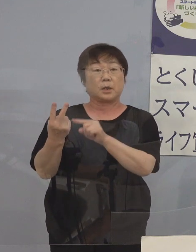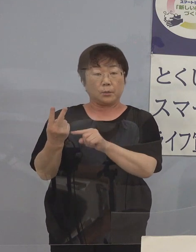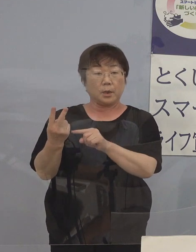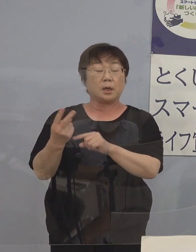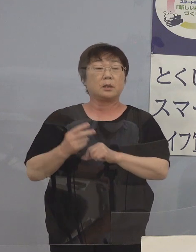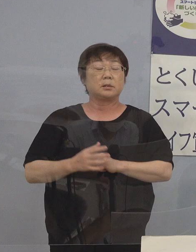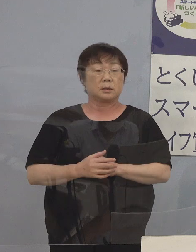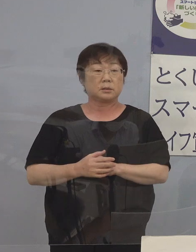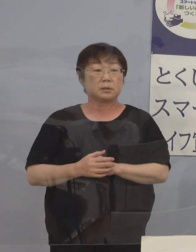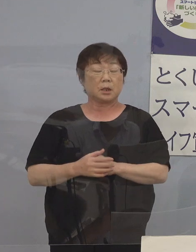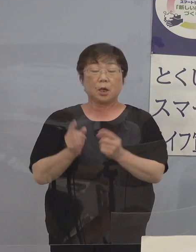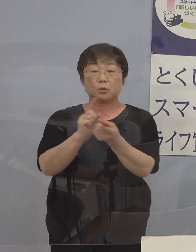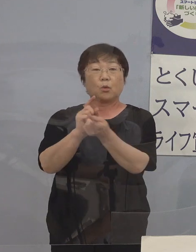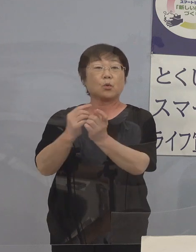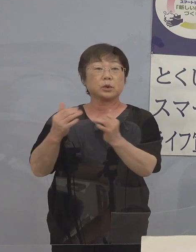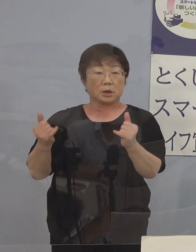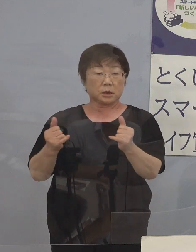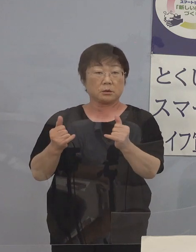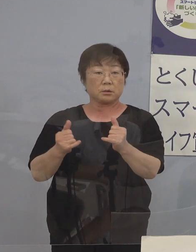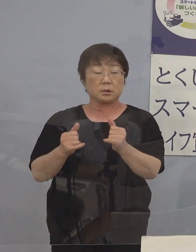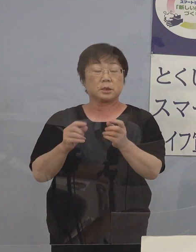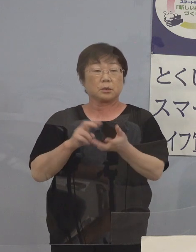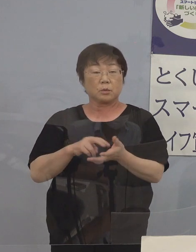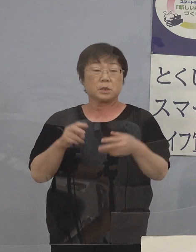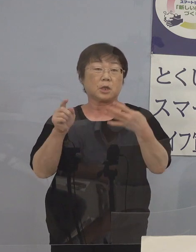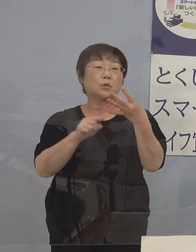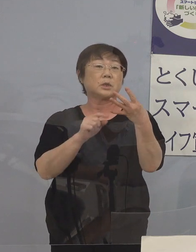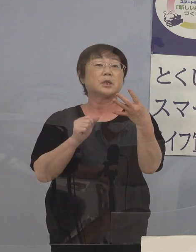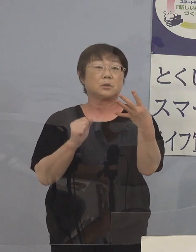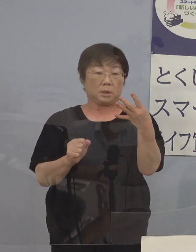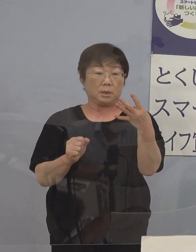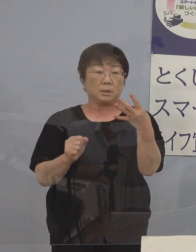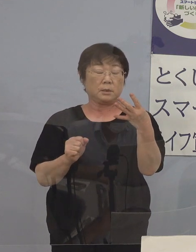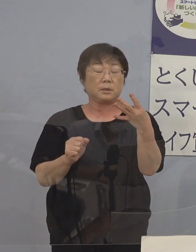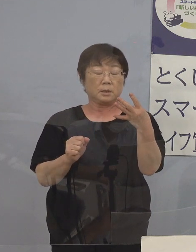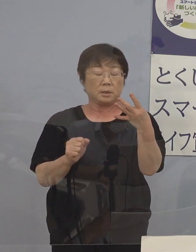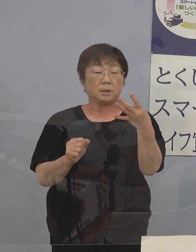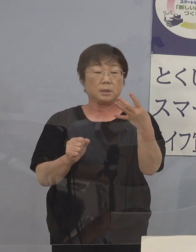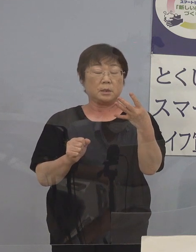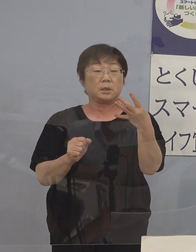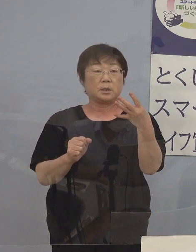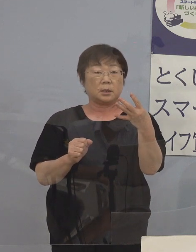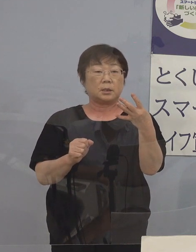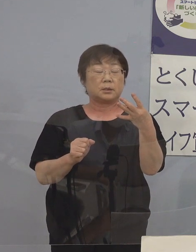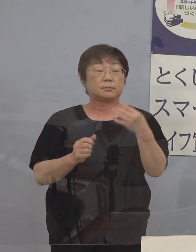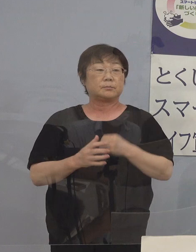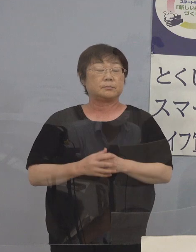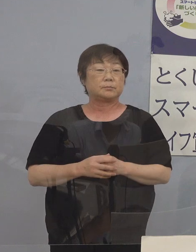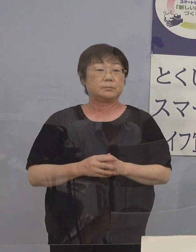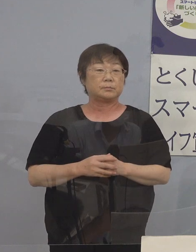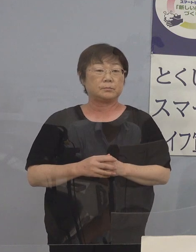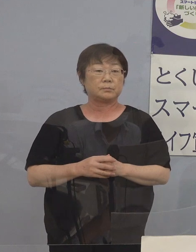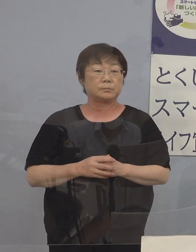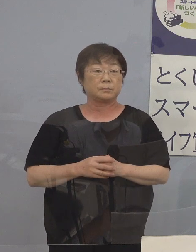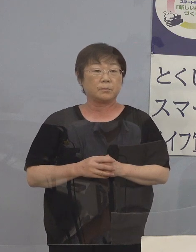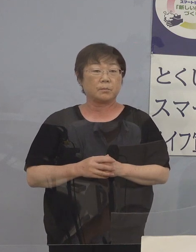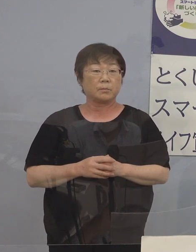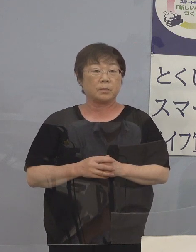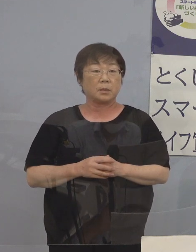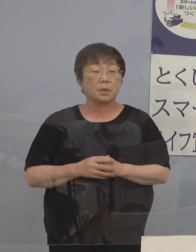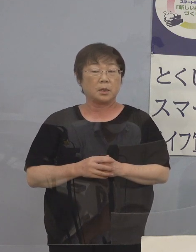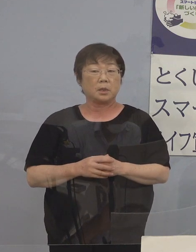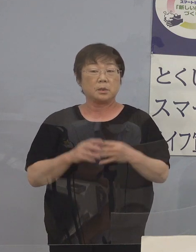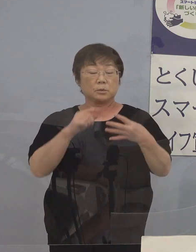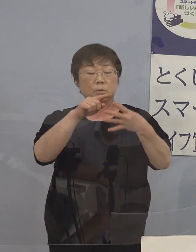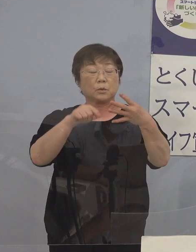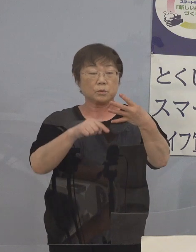はだから濃厚接触者として4名、まあ、96例目から見るとおられまして、そ